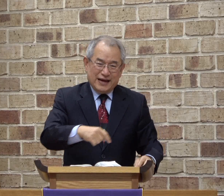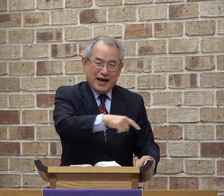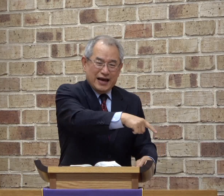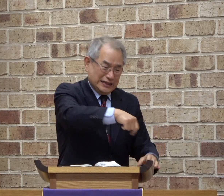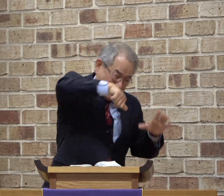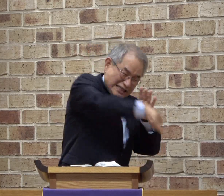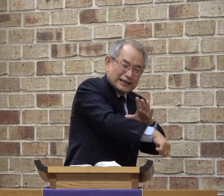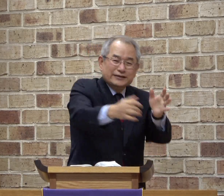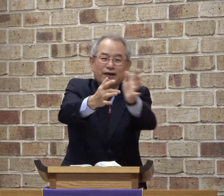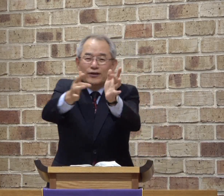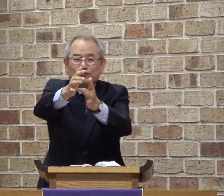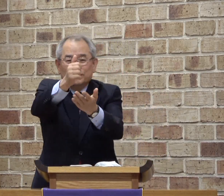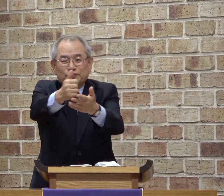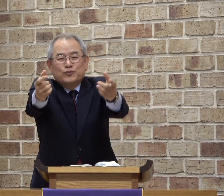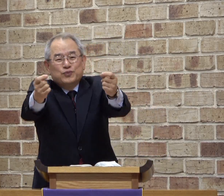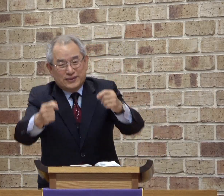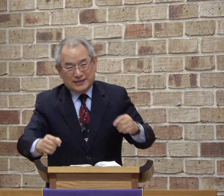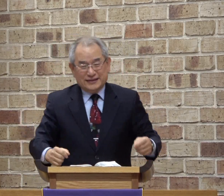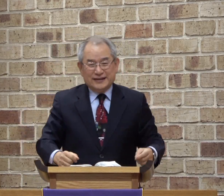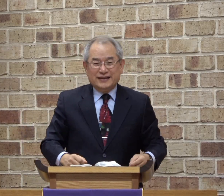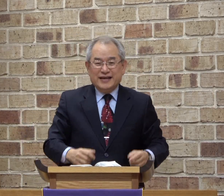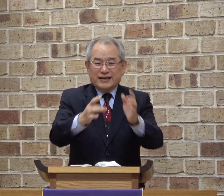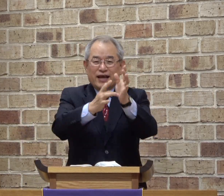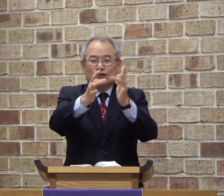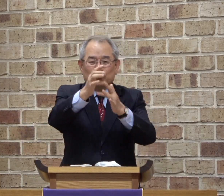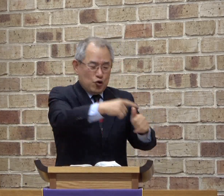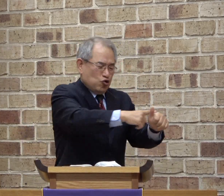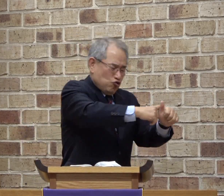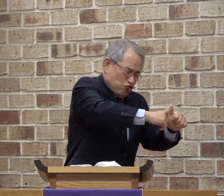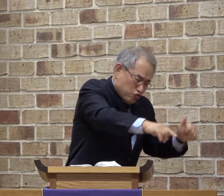근데 그런 다른 사람들은 모릅니다. 왜 그렇게 했는지.